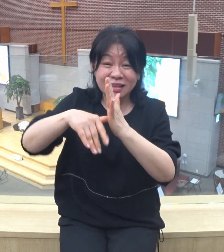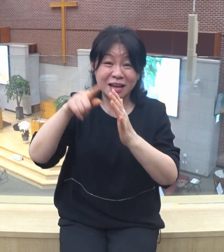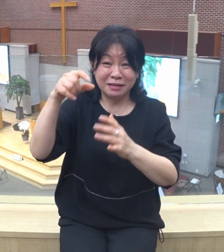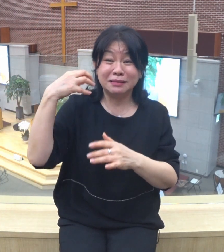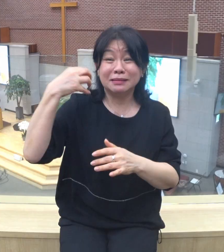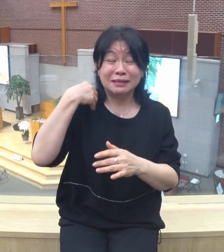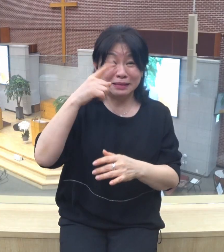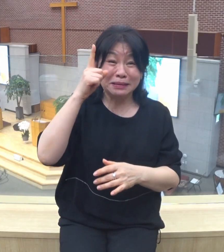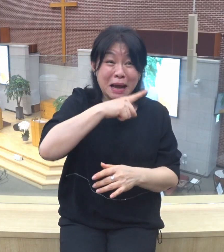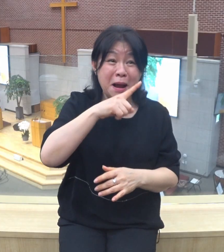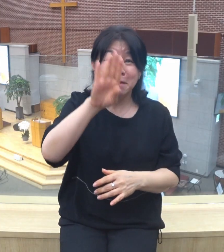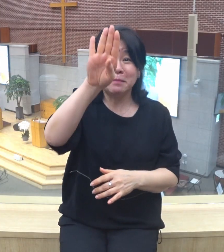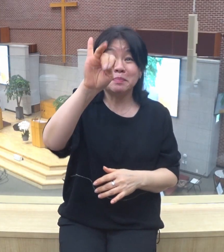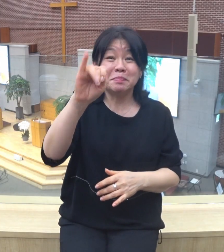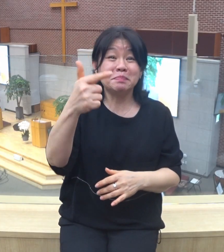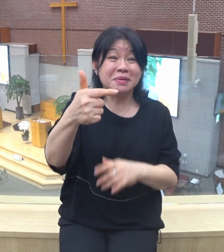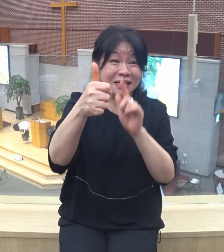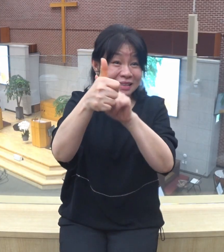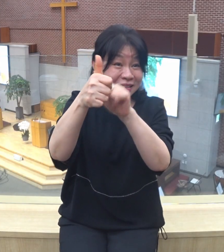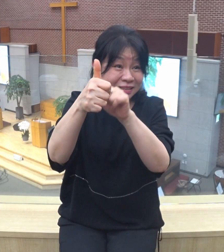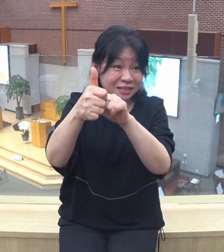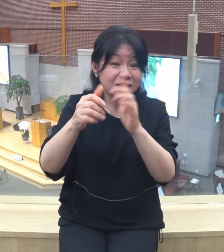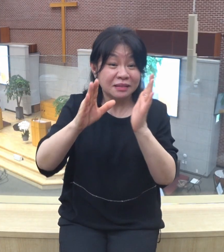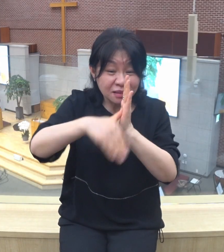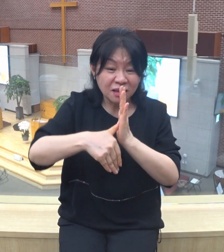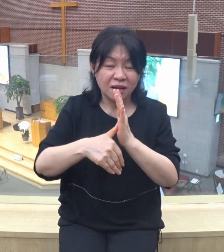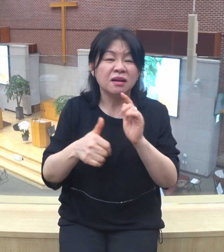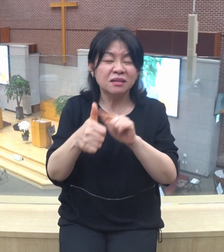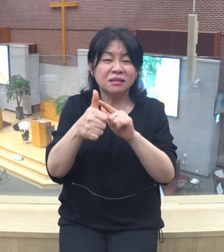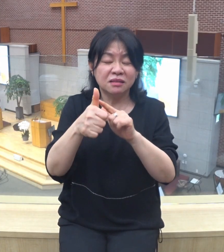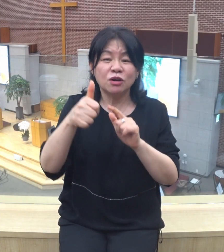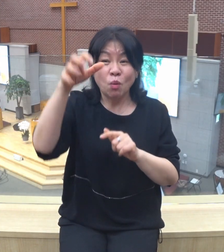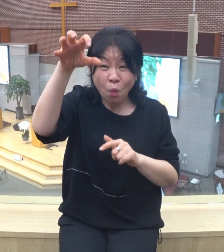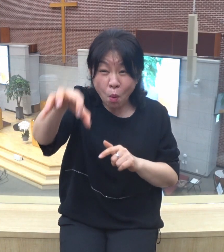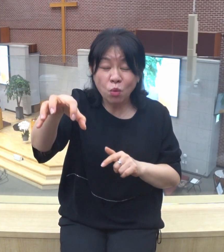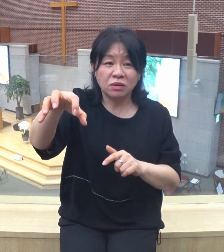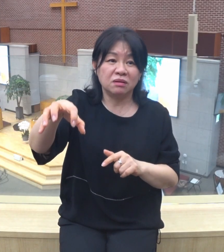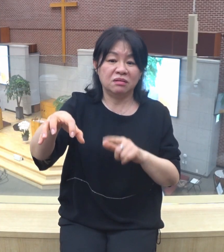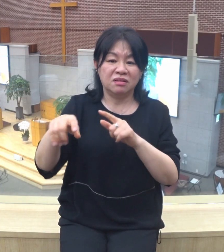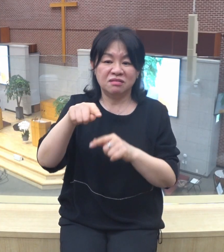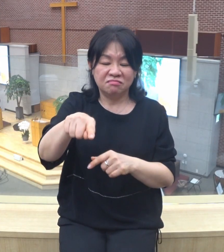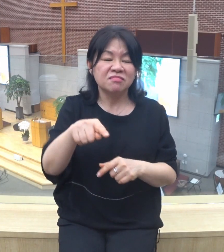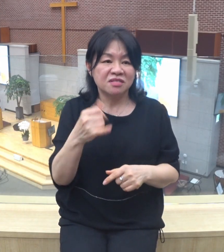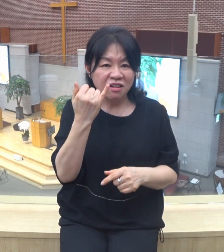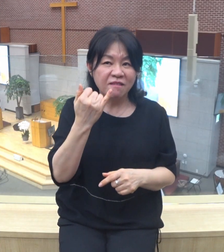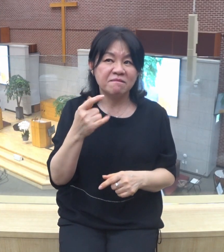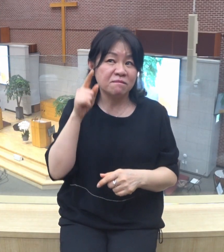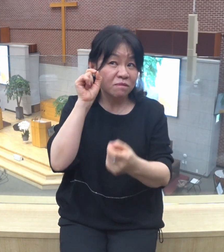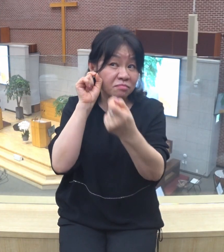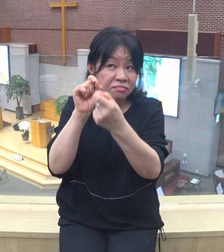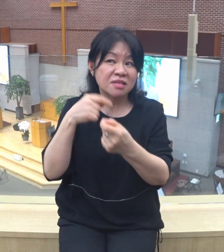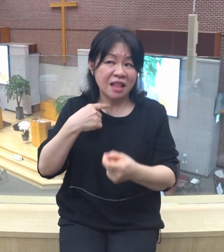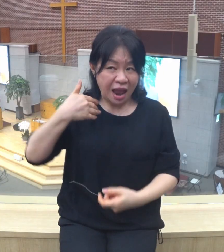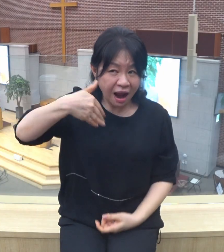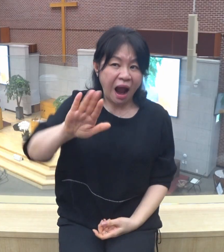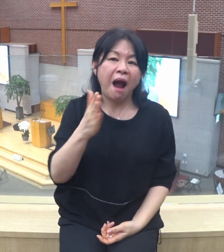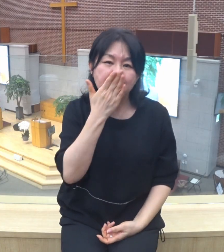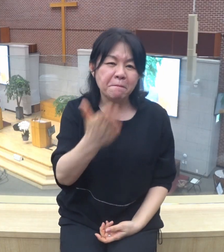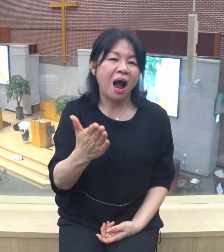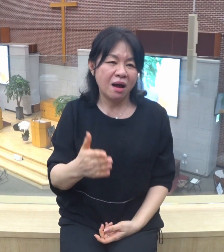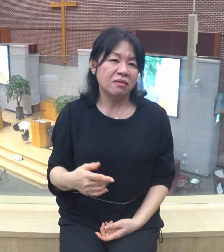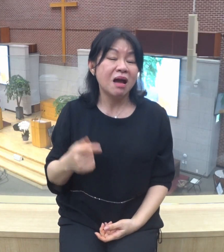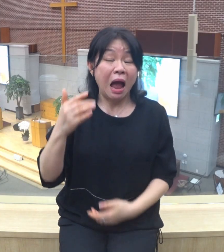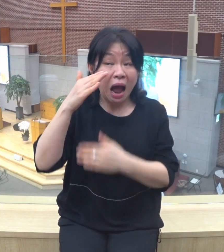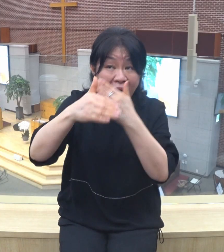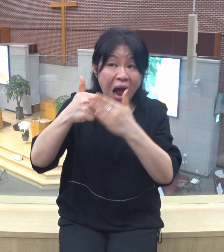안전한 시드니에서도 벌벌 떨던 제가 그 무서운 나라도 갈 수 있겠다는 용기가 생겼습니다. 상황은 아무것도